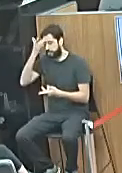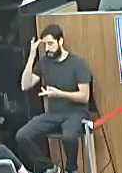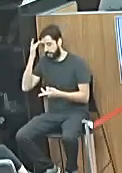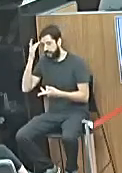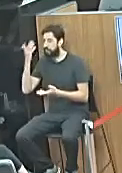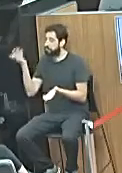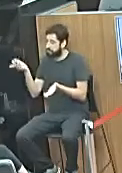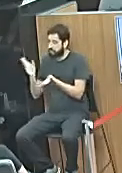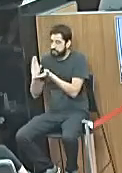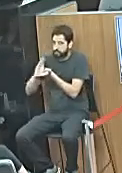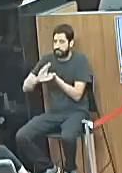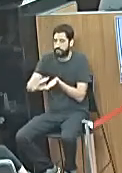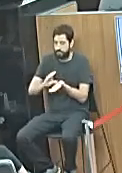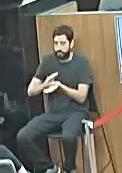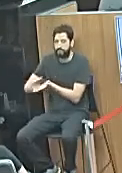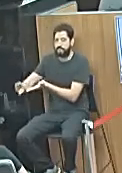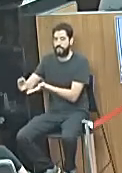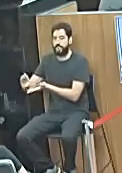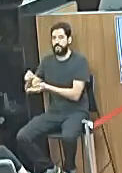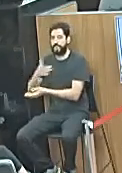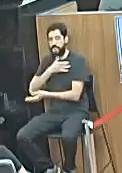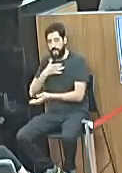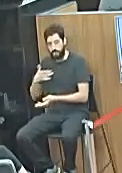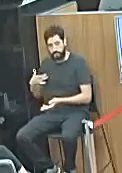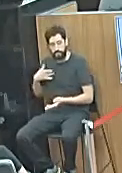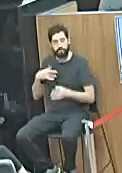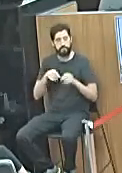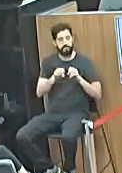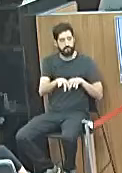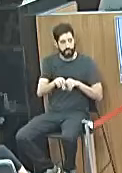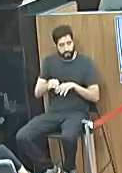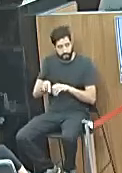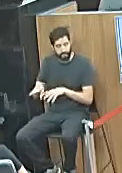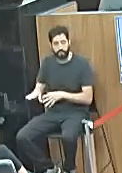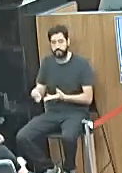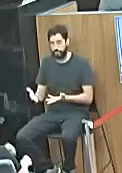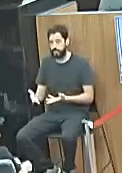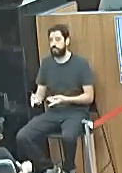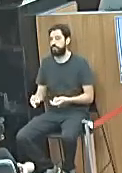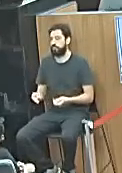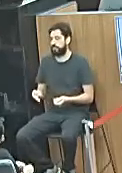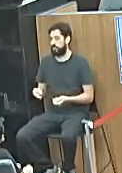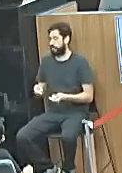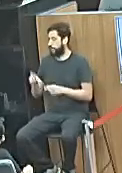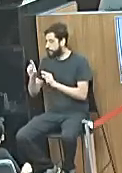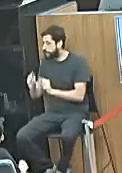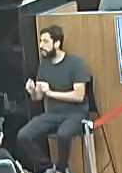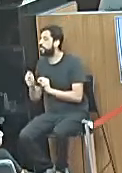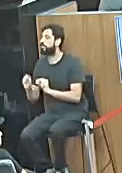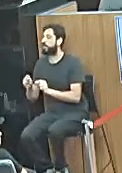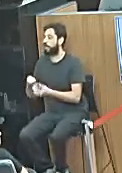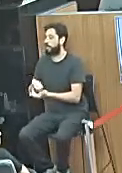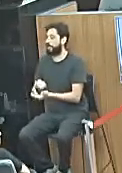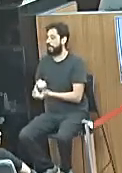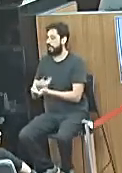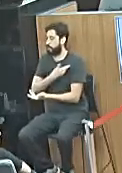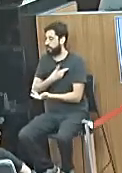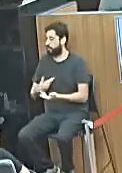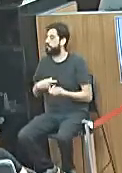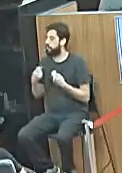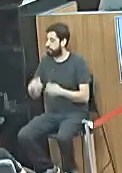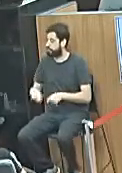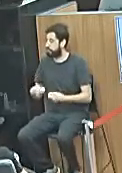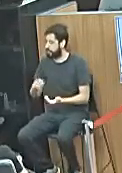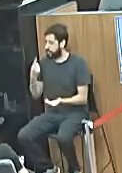investimentos em saúde e educação por pelo menos a obrigação que o governo precisa cumpridos 25